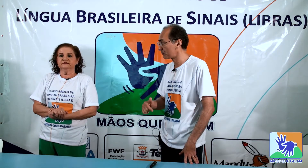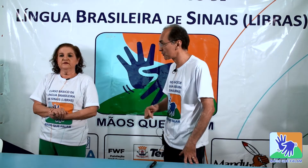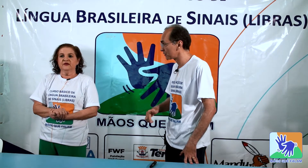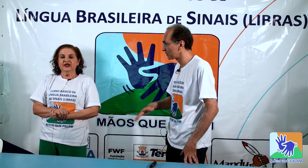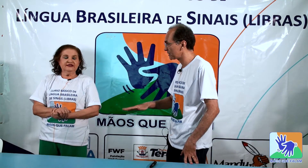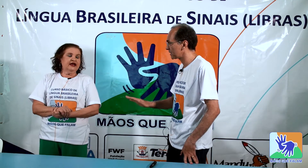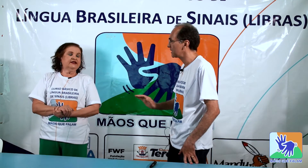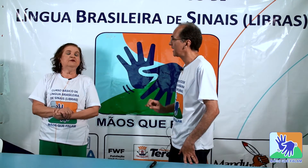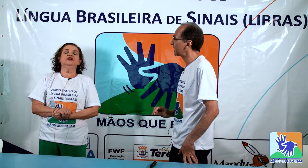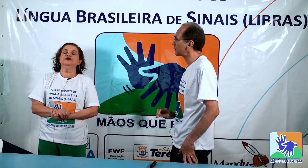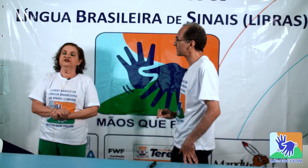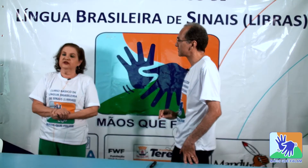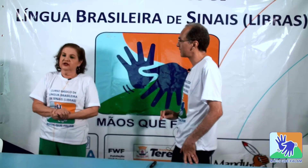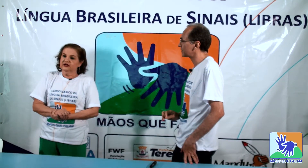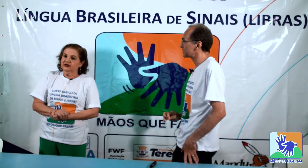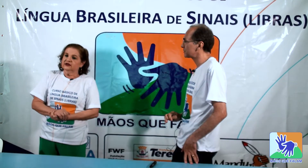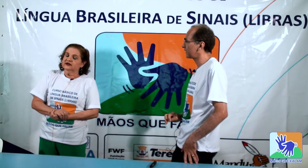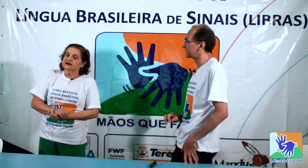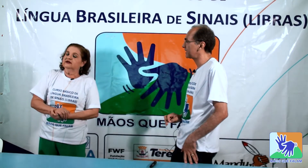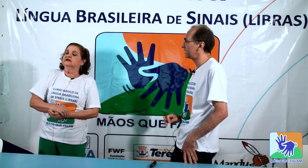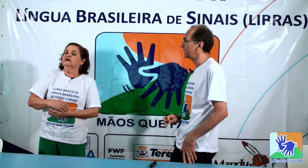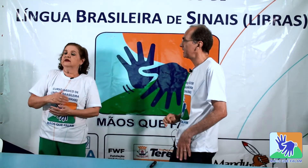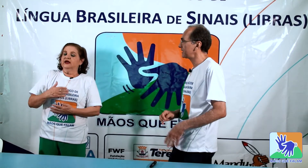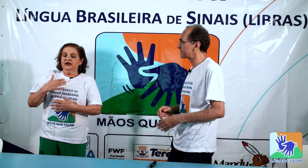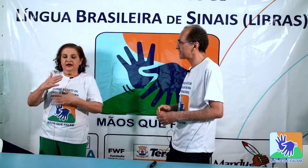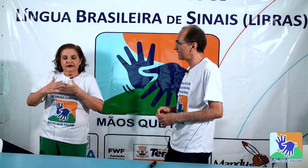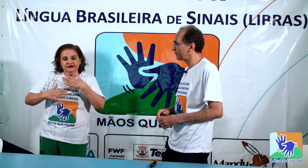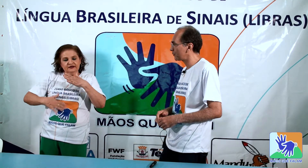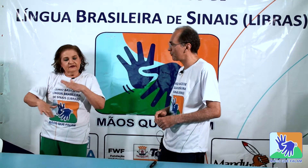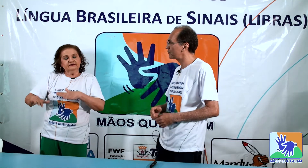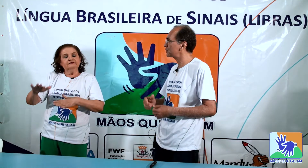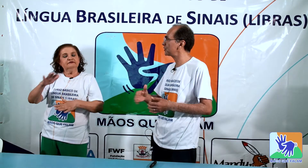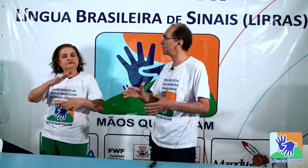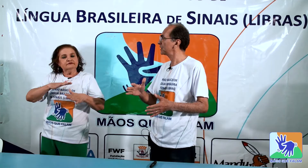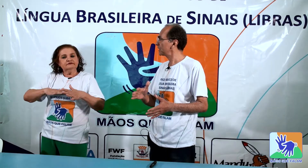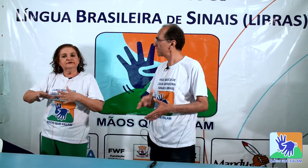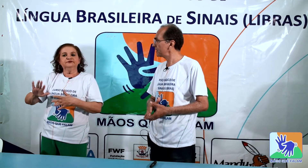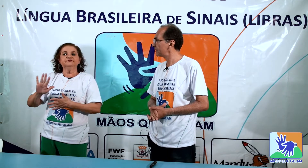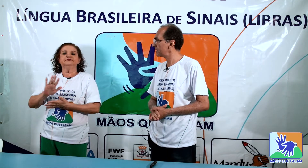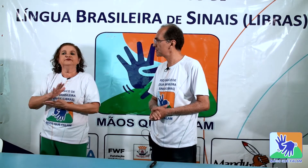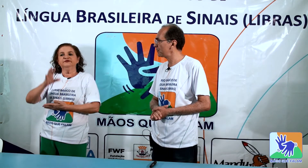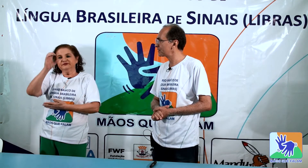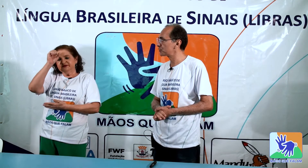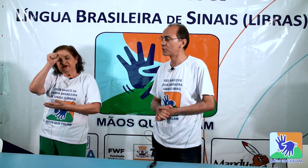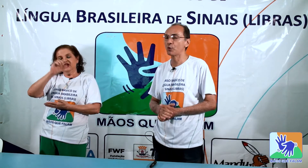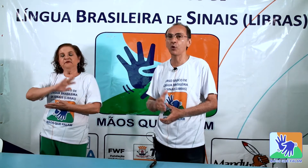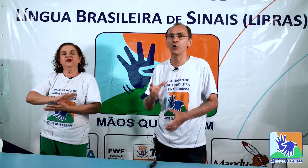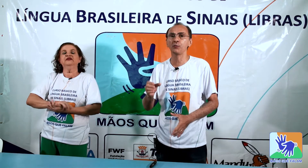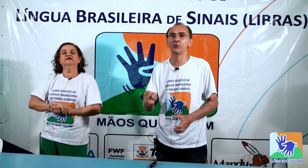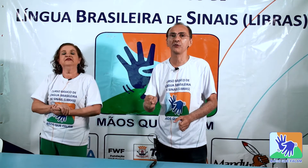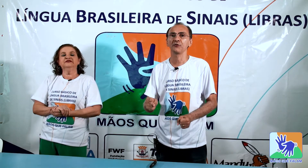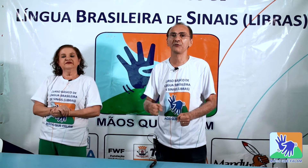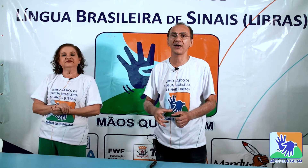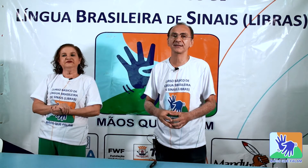professora? Durante as nossas aulas a gente vai ter esse tempo de entendimento de como